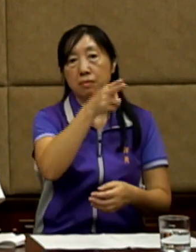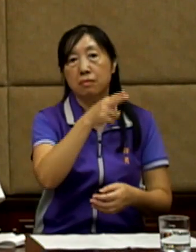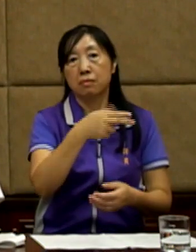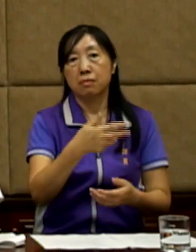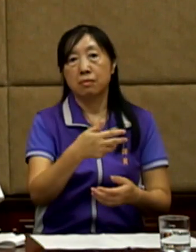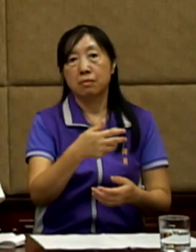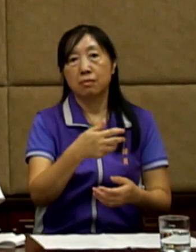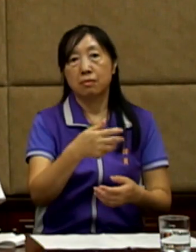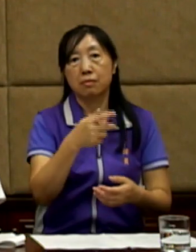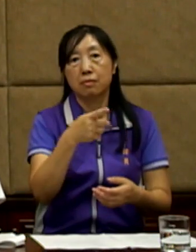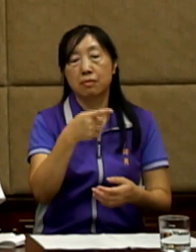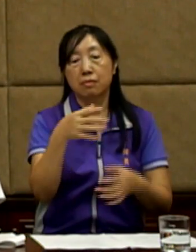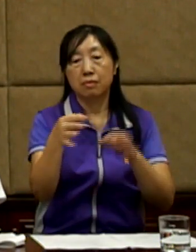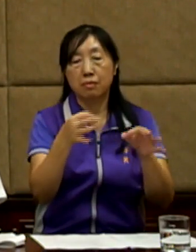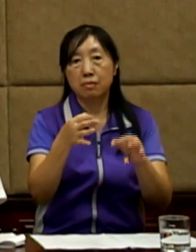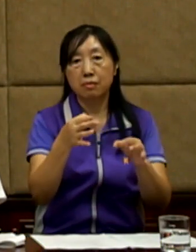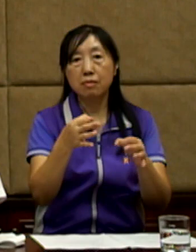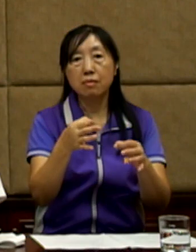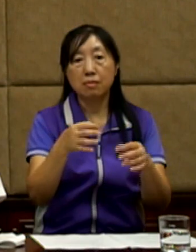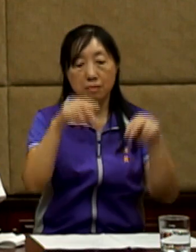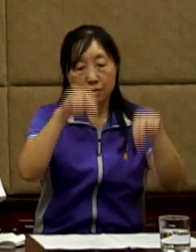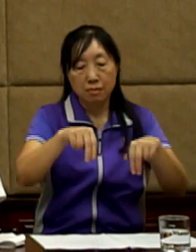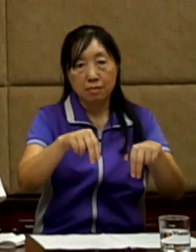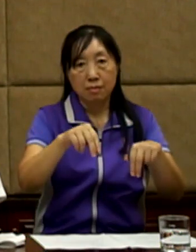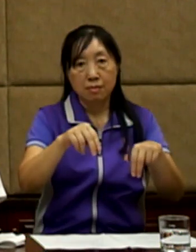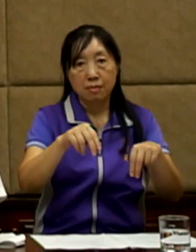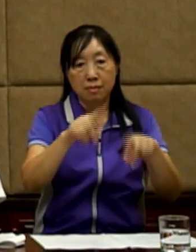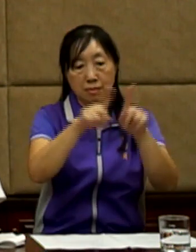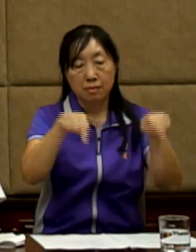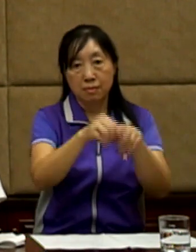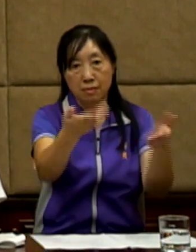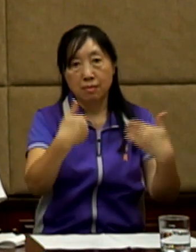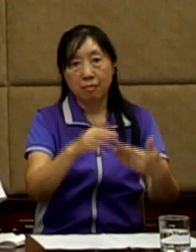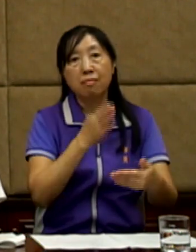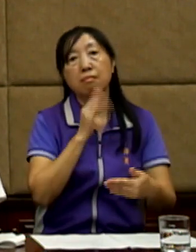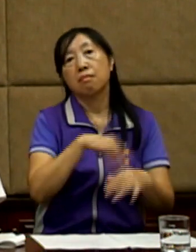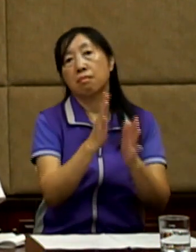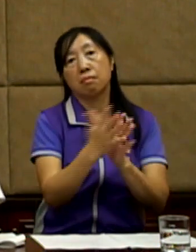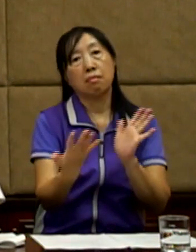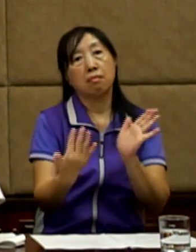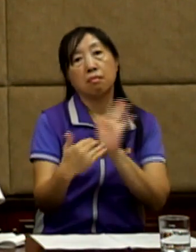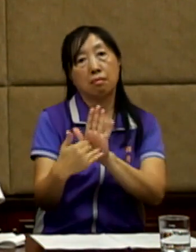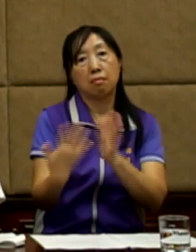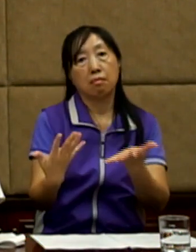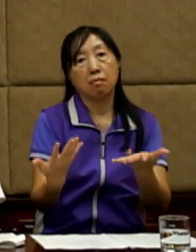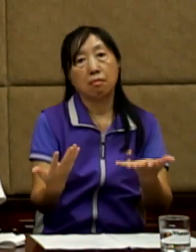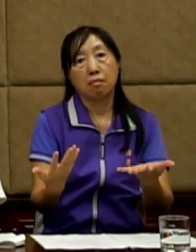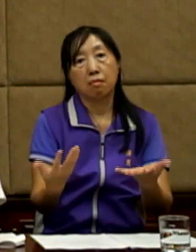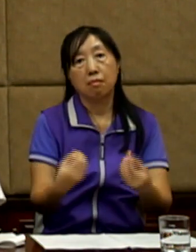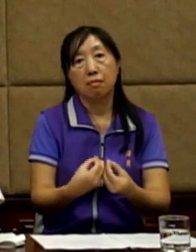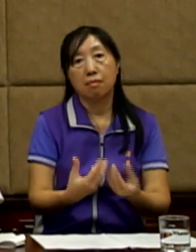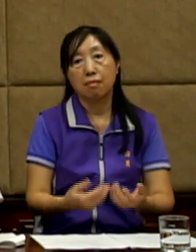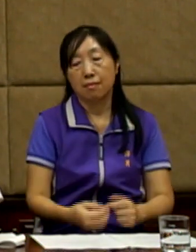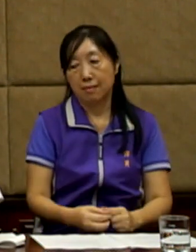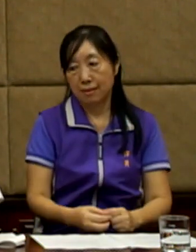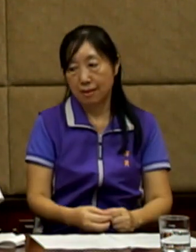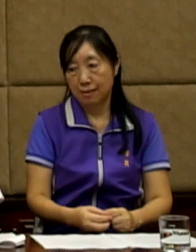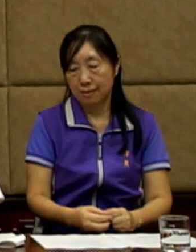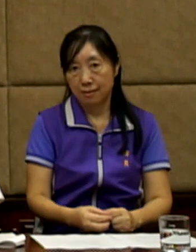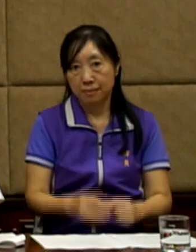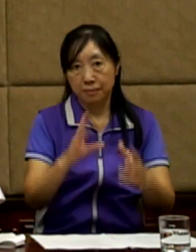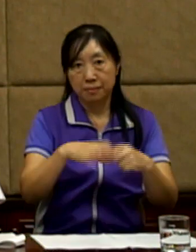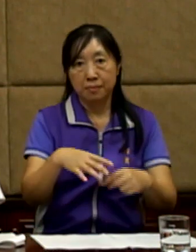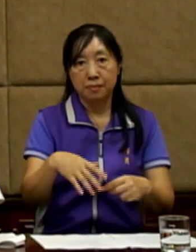些他们交易的那个契约，那他们屡次不提供，所以说我们在那